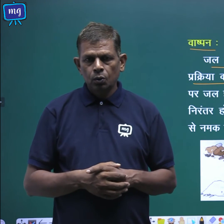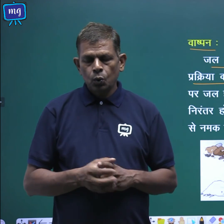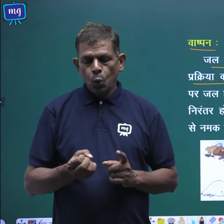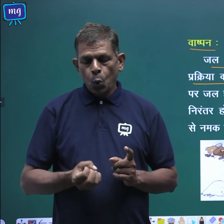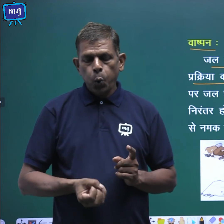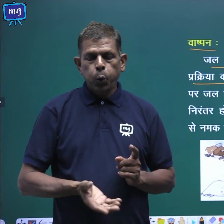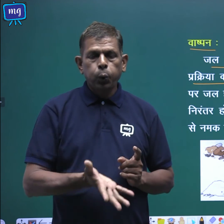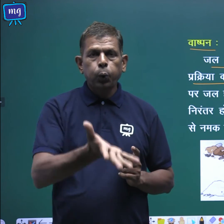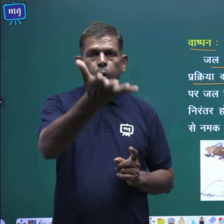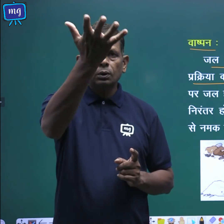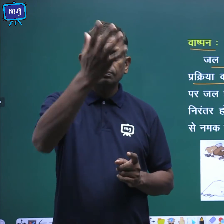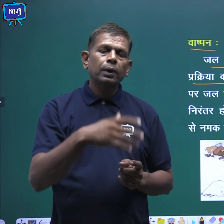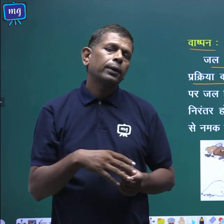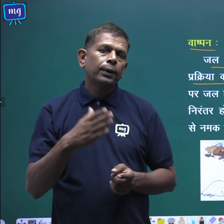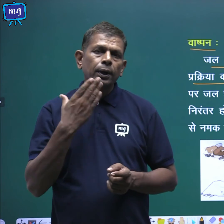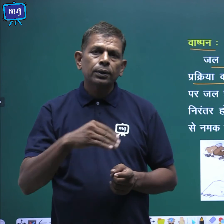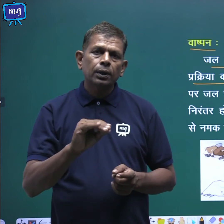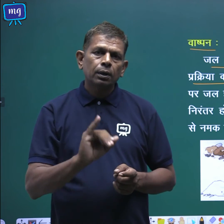वाष्पन कहते हैं।